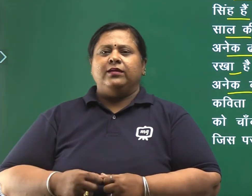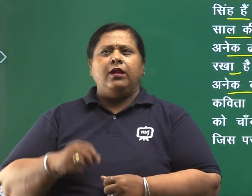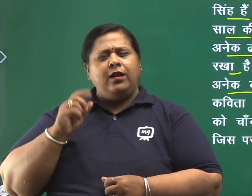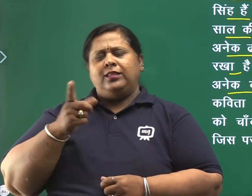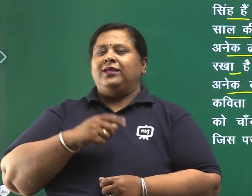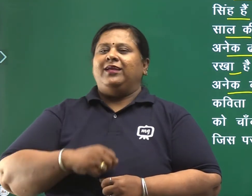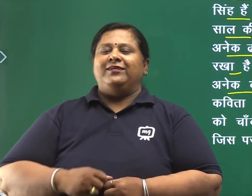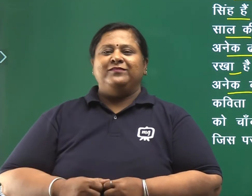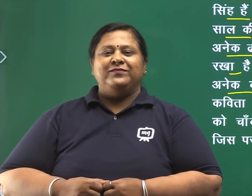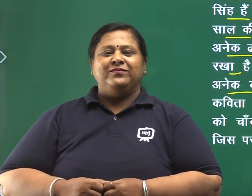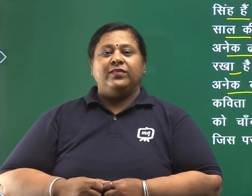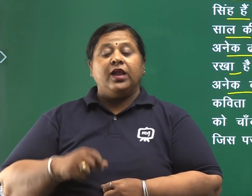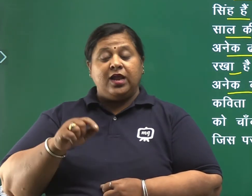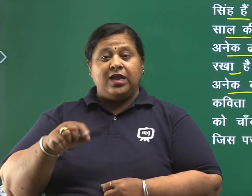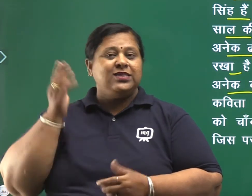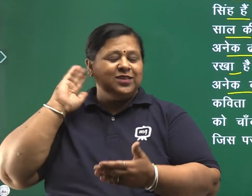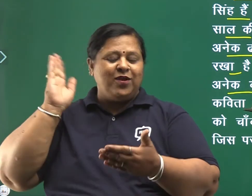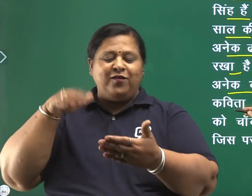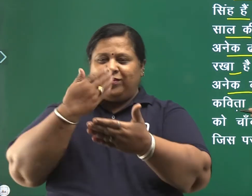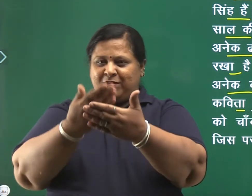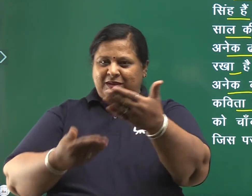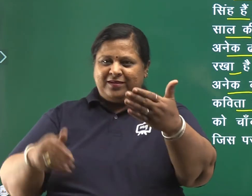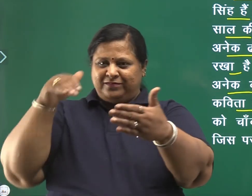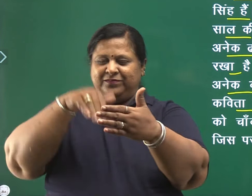करती हैं। इस कविता में